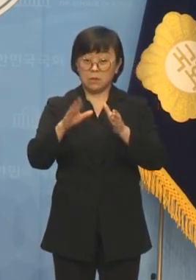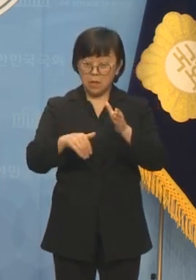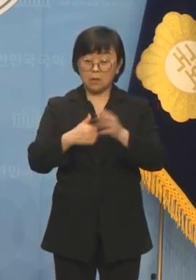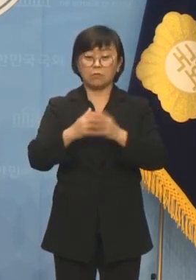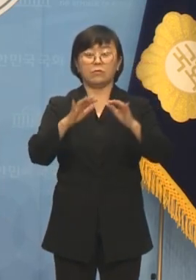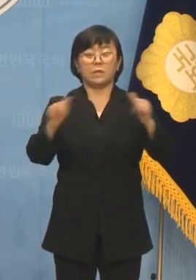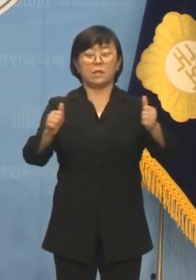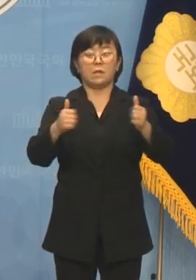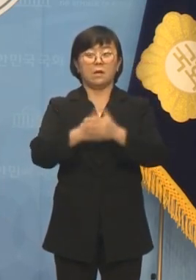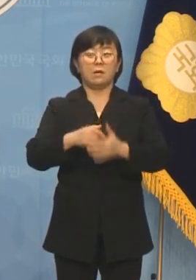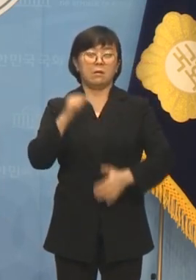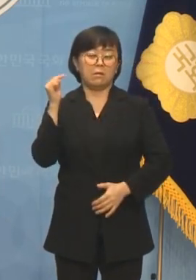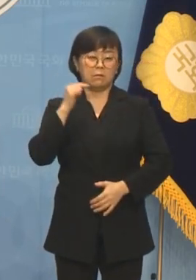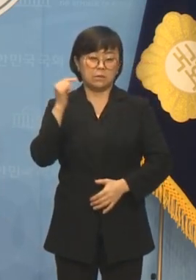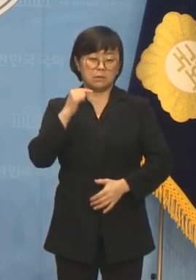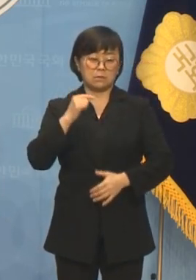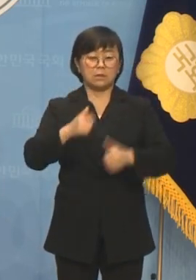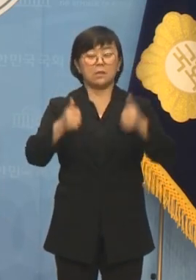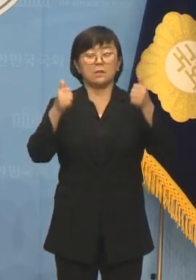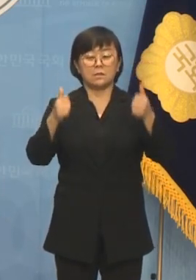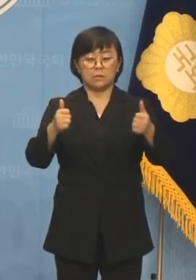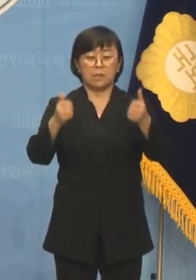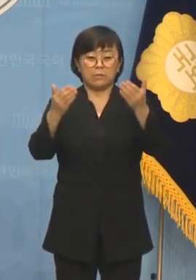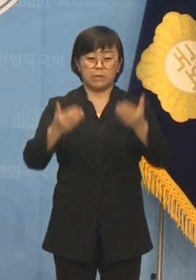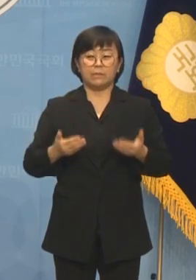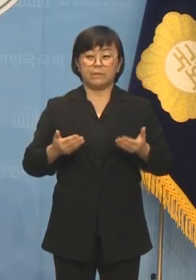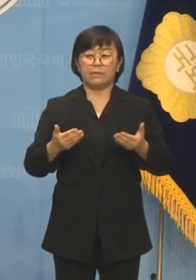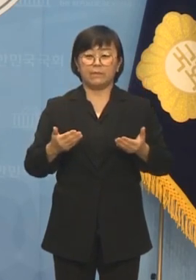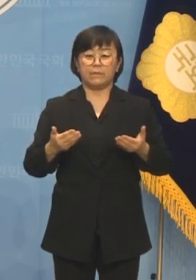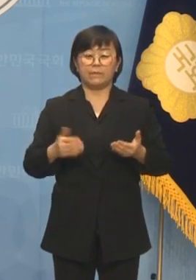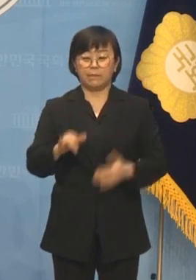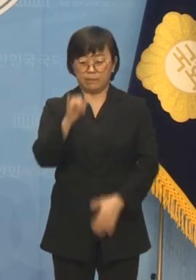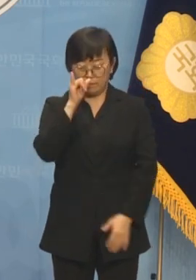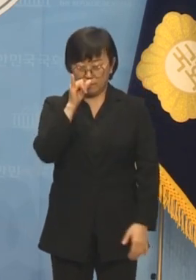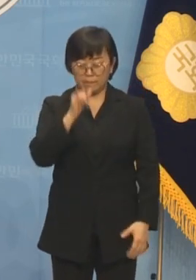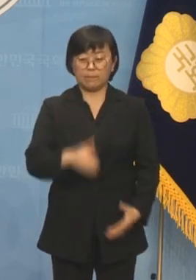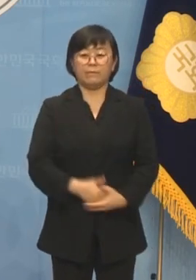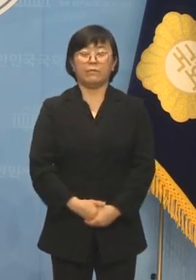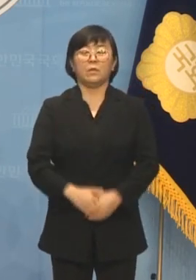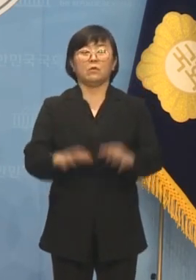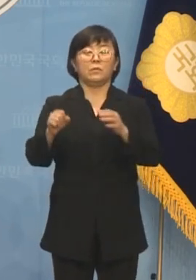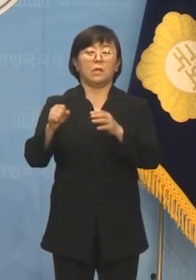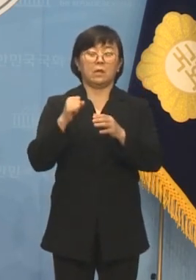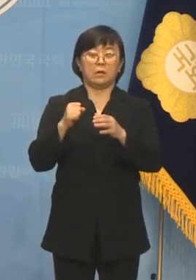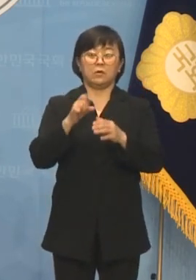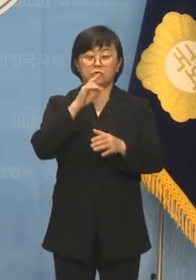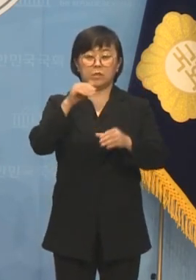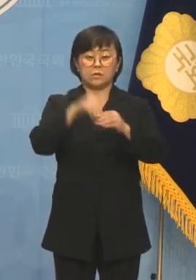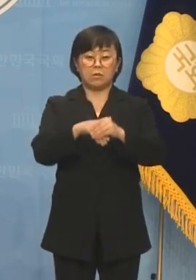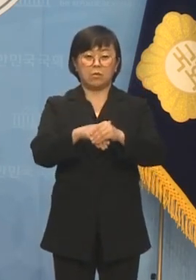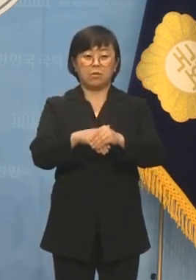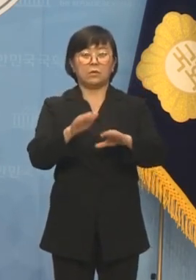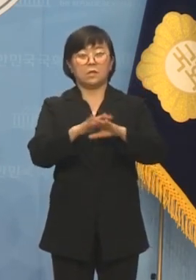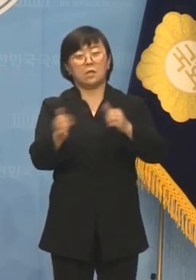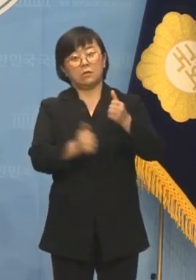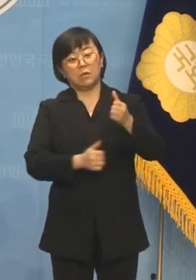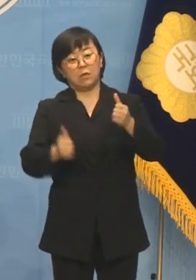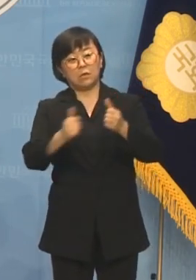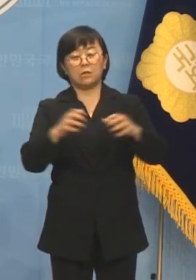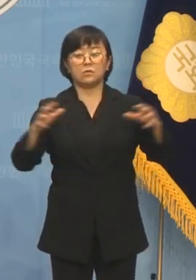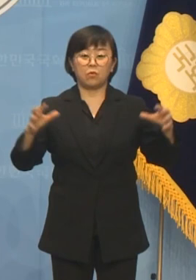국민의 엄중한 심판을 받게 될 것입니다 국민의 임 중앙선거 대책위원회